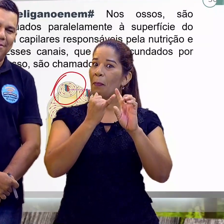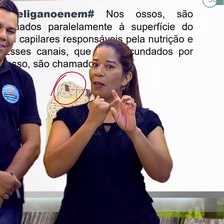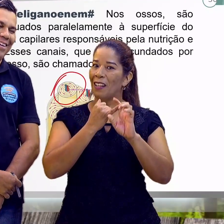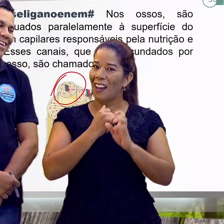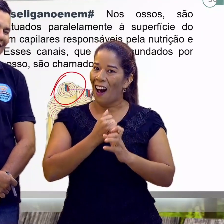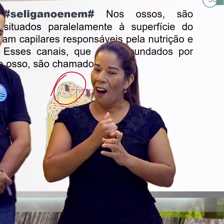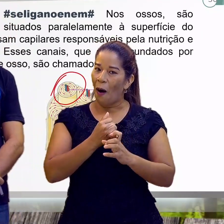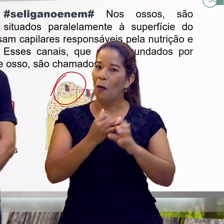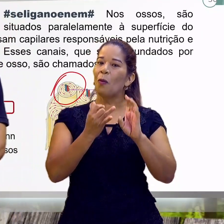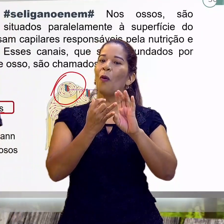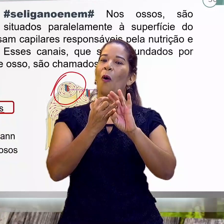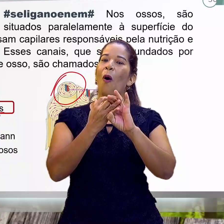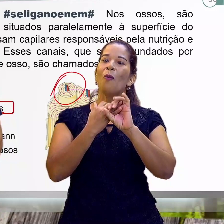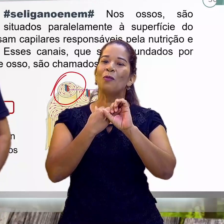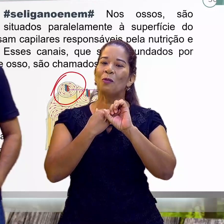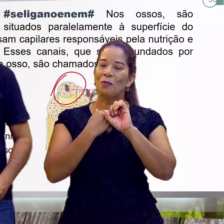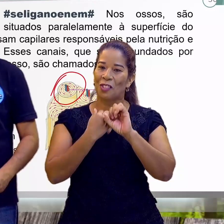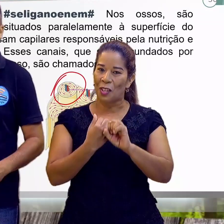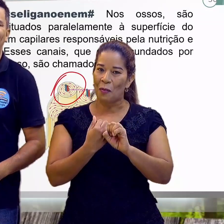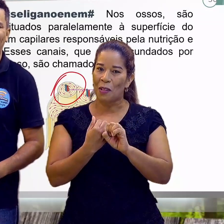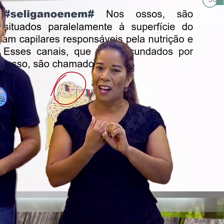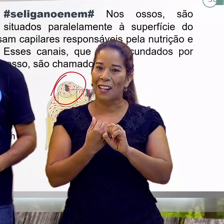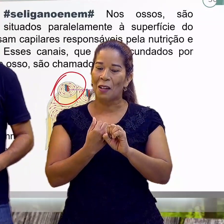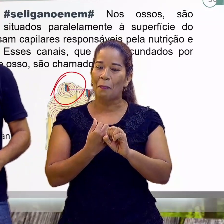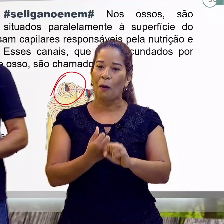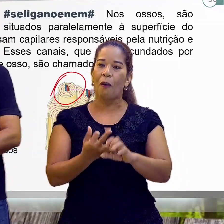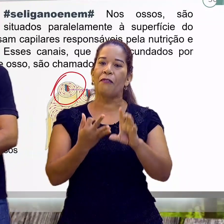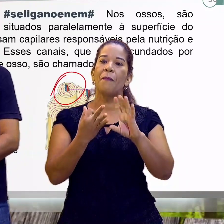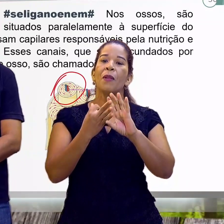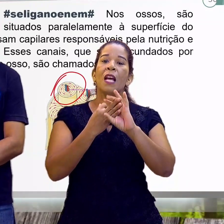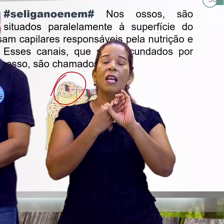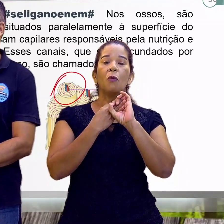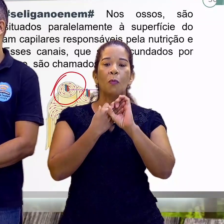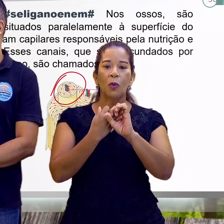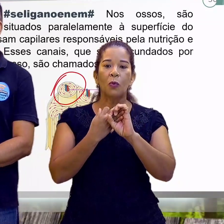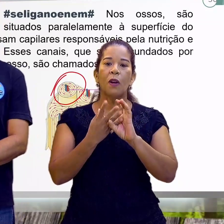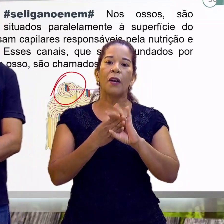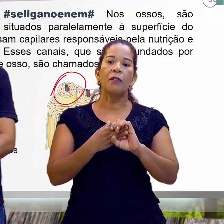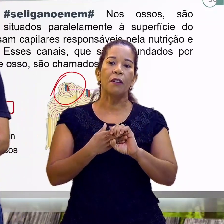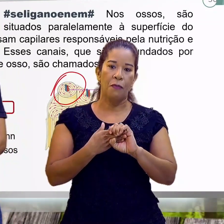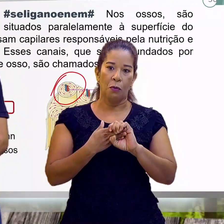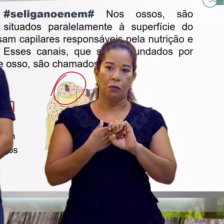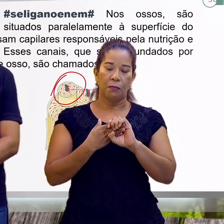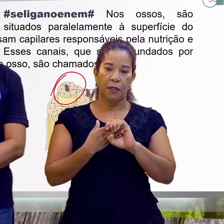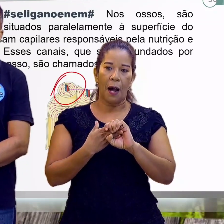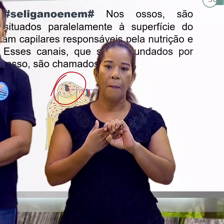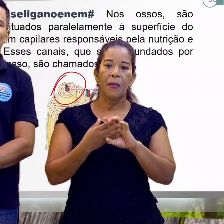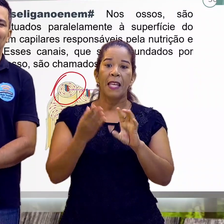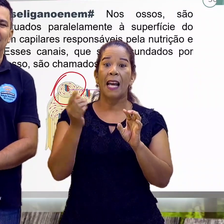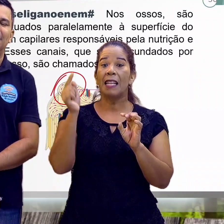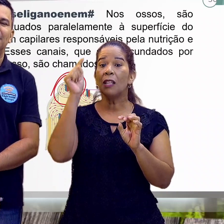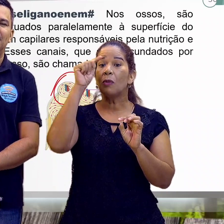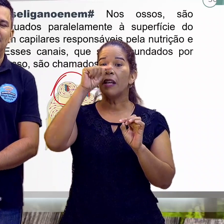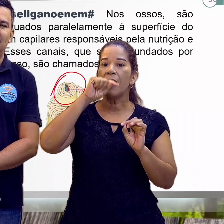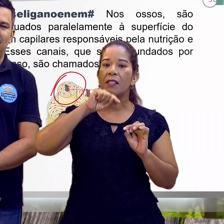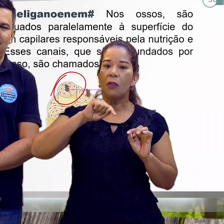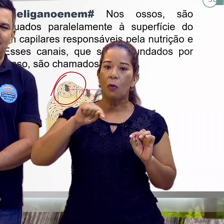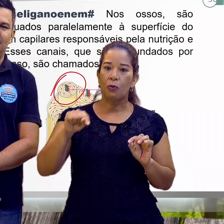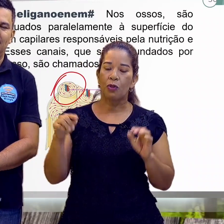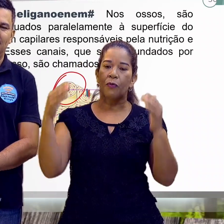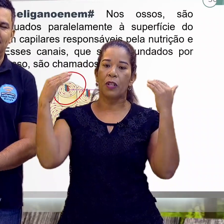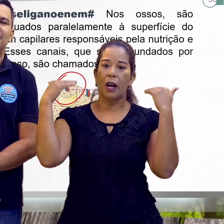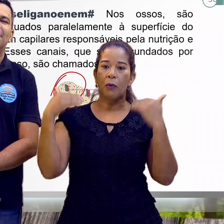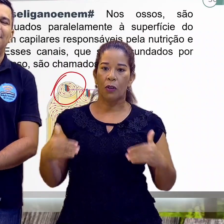Então, epitelial, conjuntivo, obrigada, prof. E o muscular e o nervoso, tá? E aí dentro